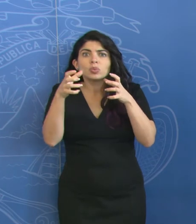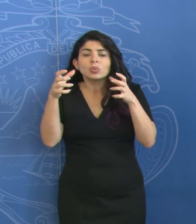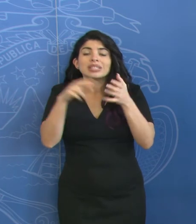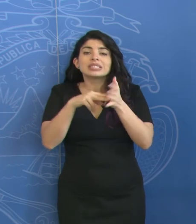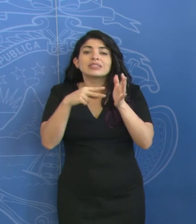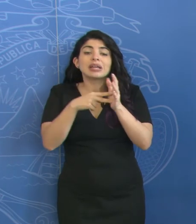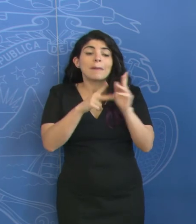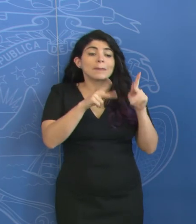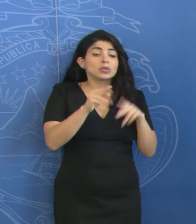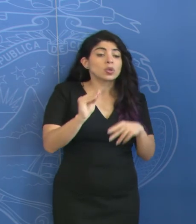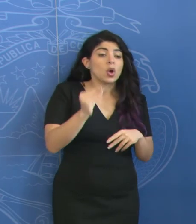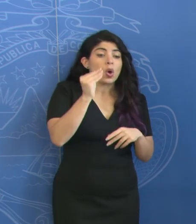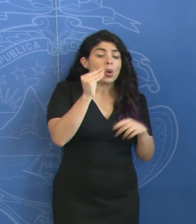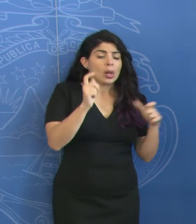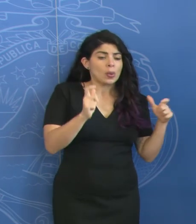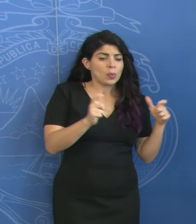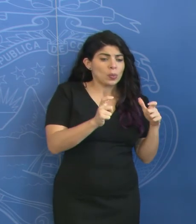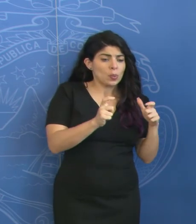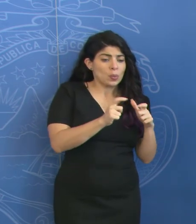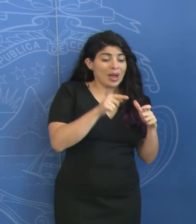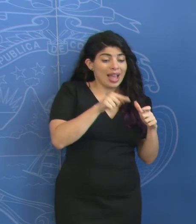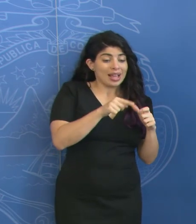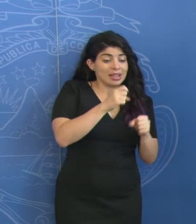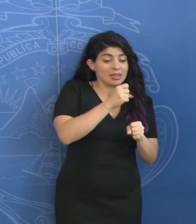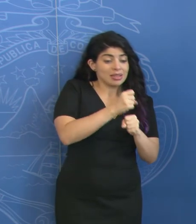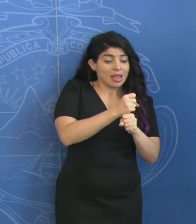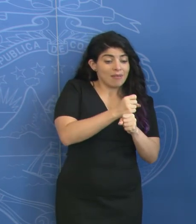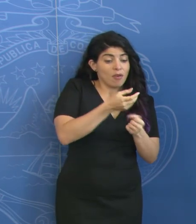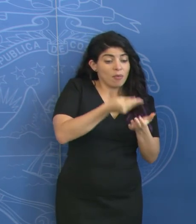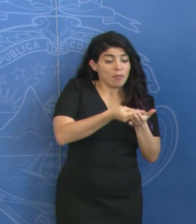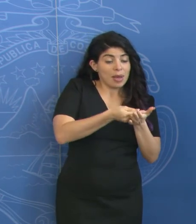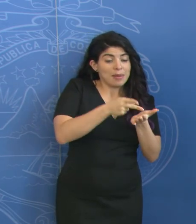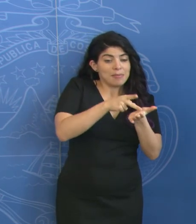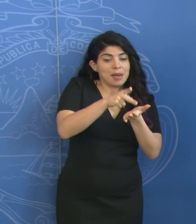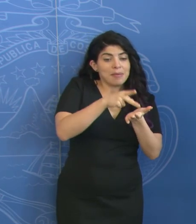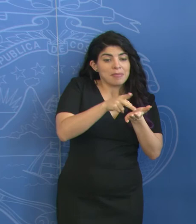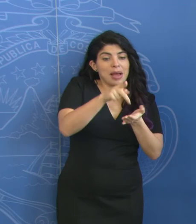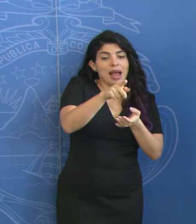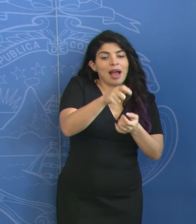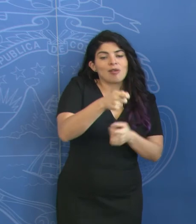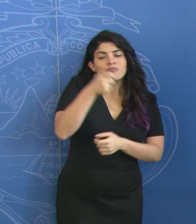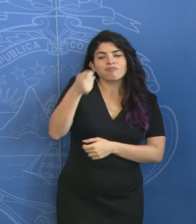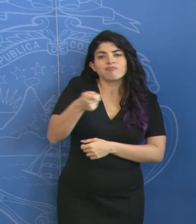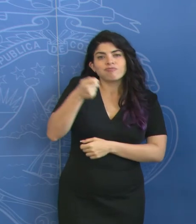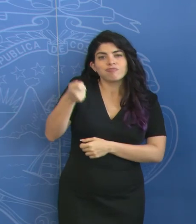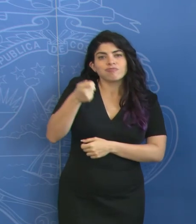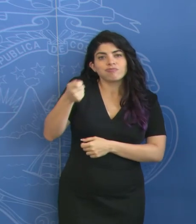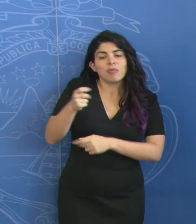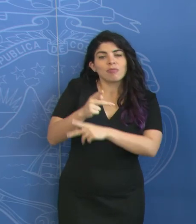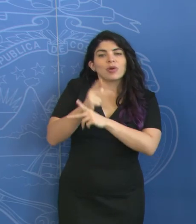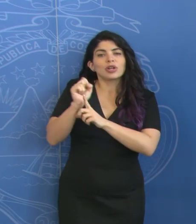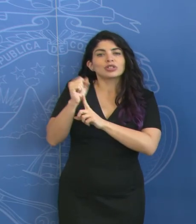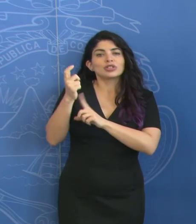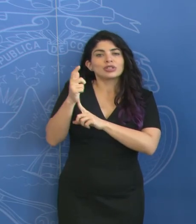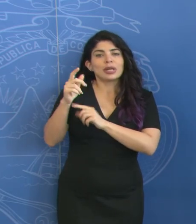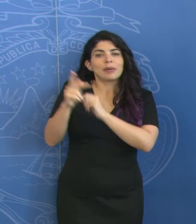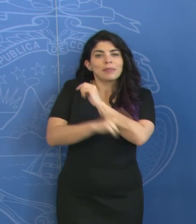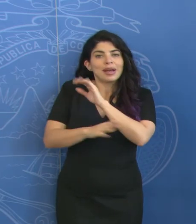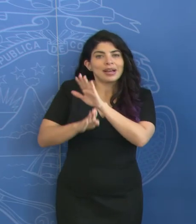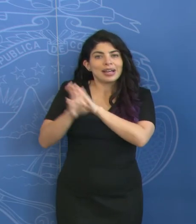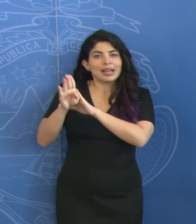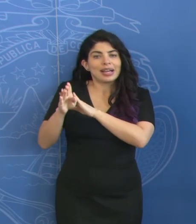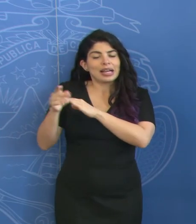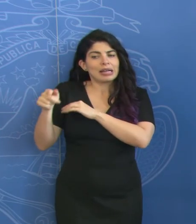menos gente joven que trabaje para sustentar el sistema de protección social y el crecimiento de nuestro país.